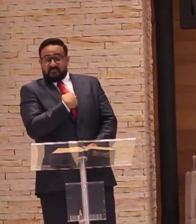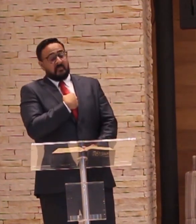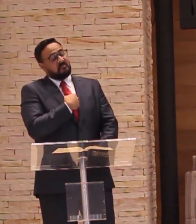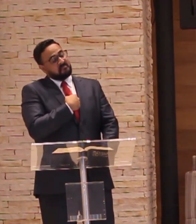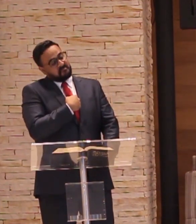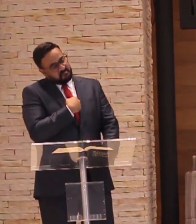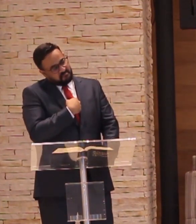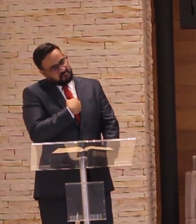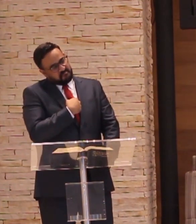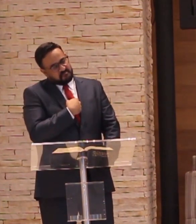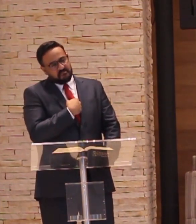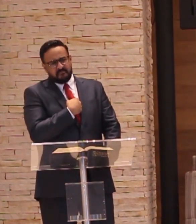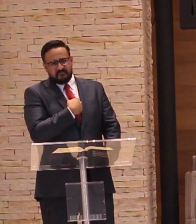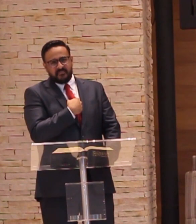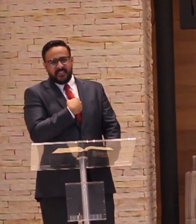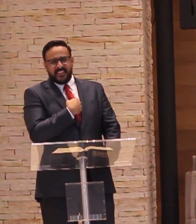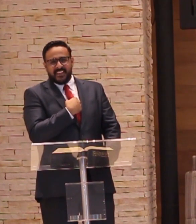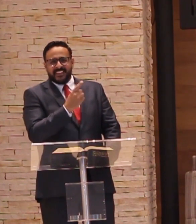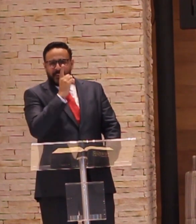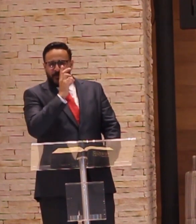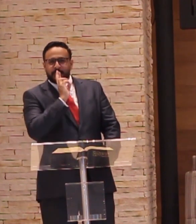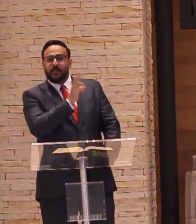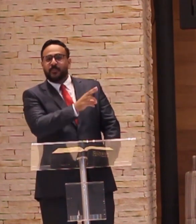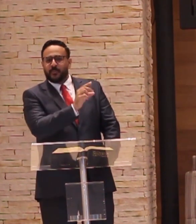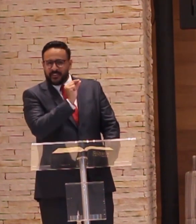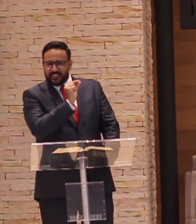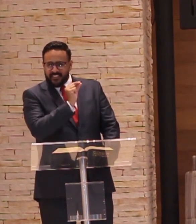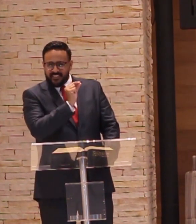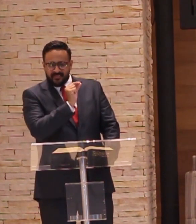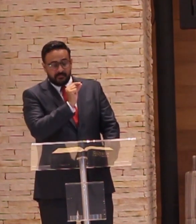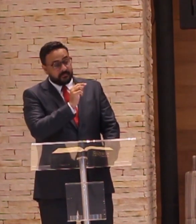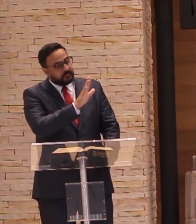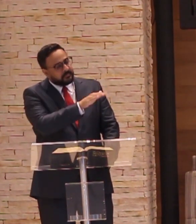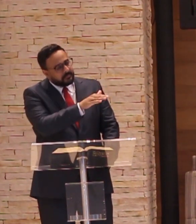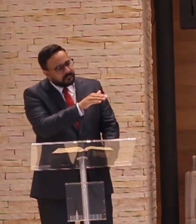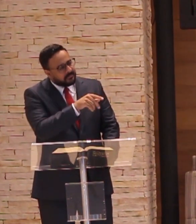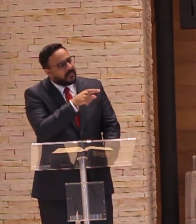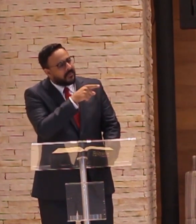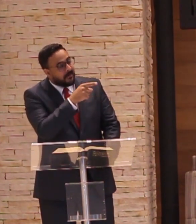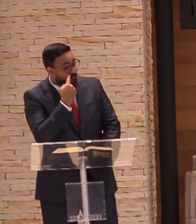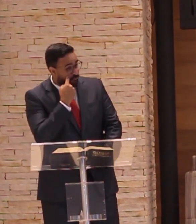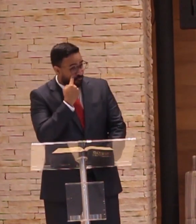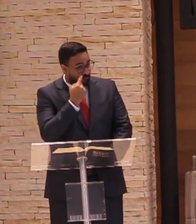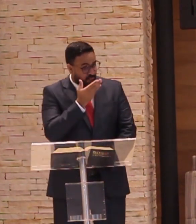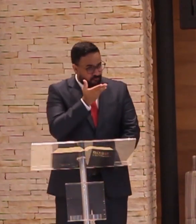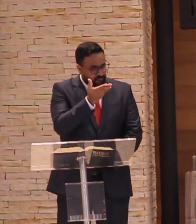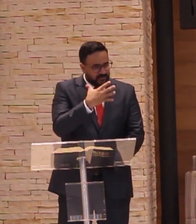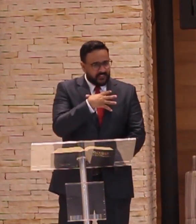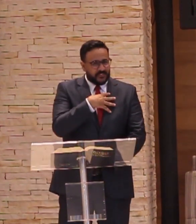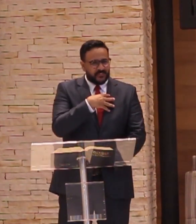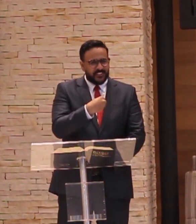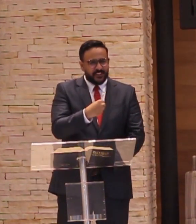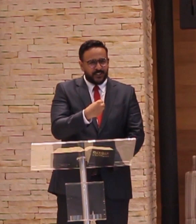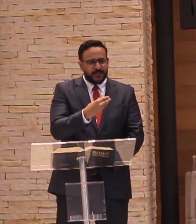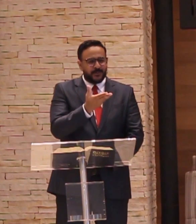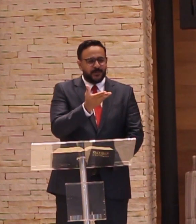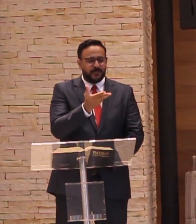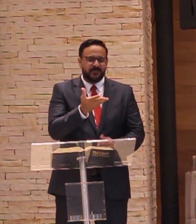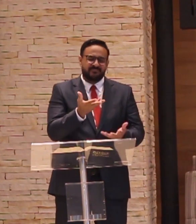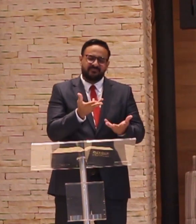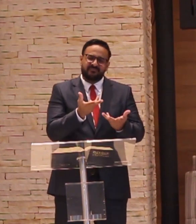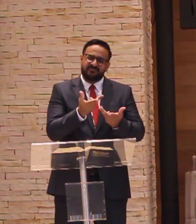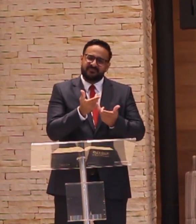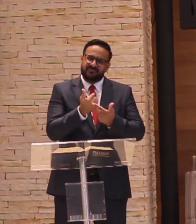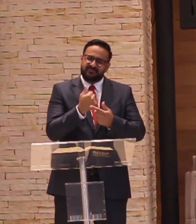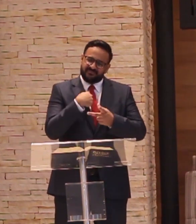então entendeu que Abraão confiava 100% nele. Assim, Deus disse a Abraão: